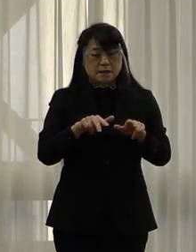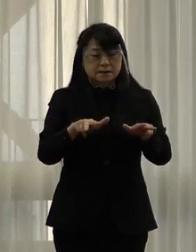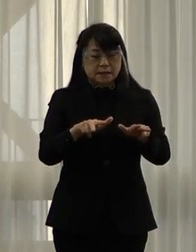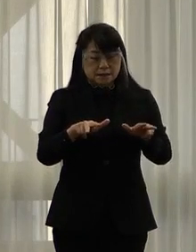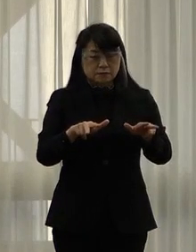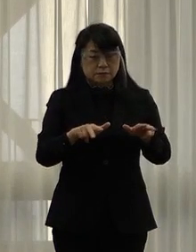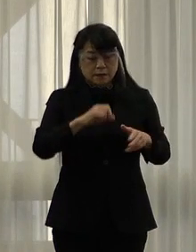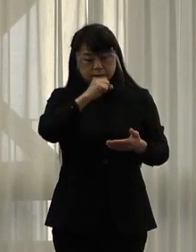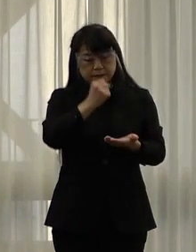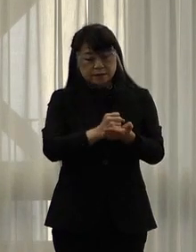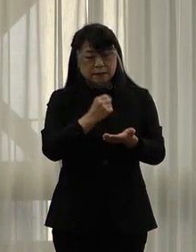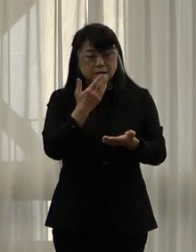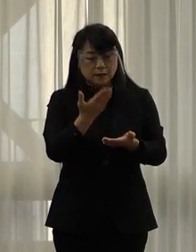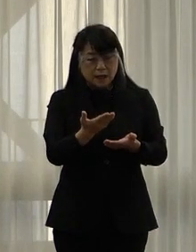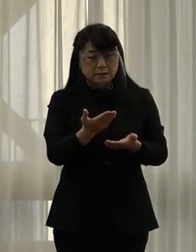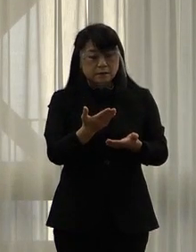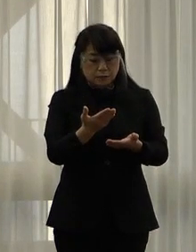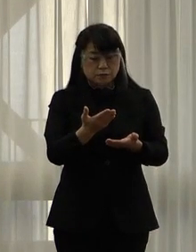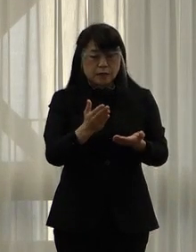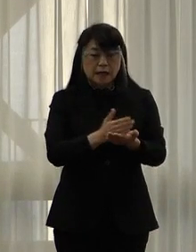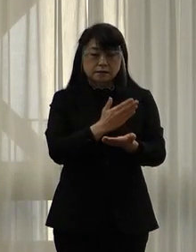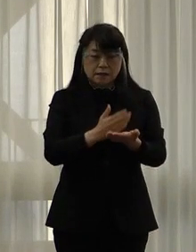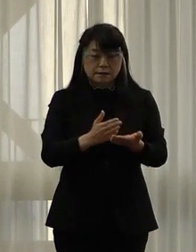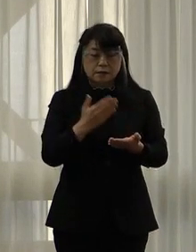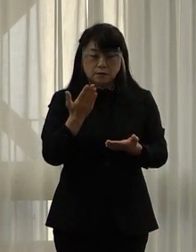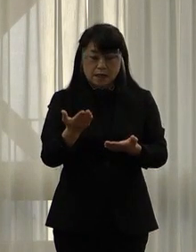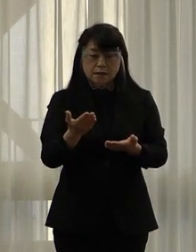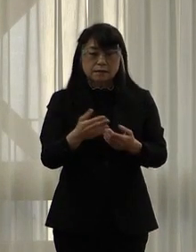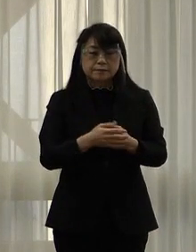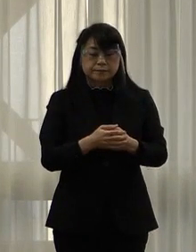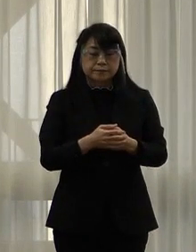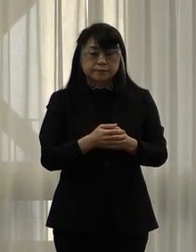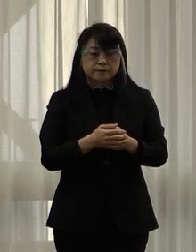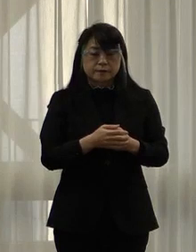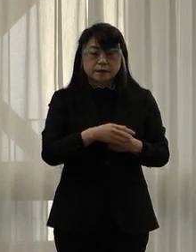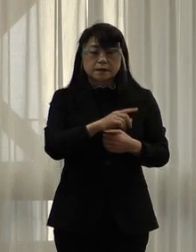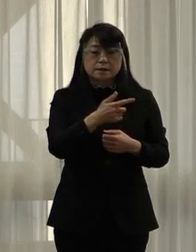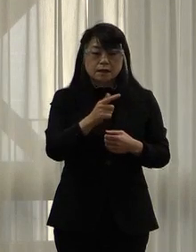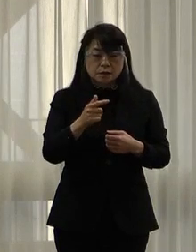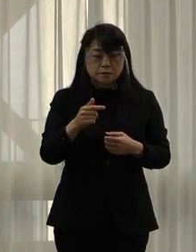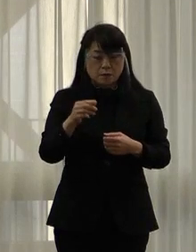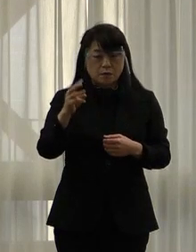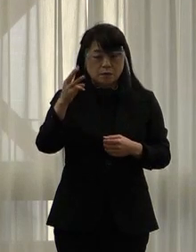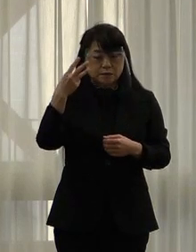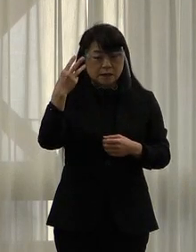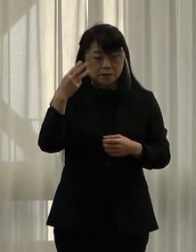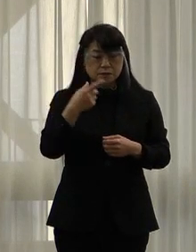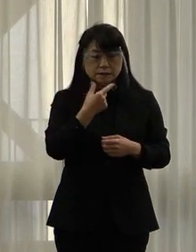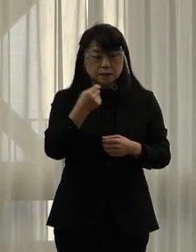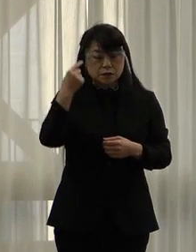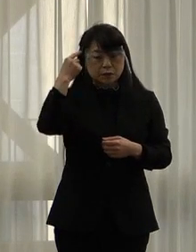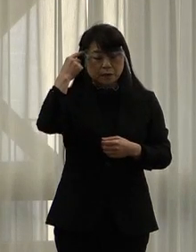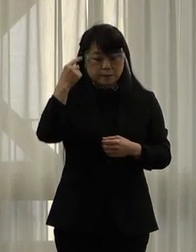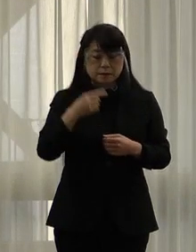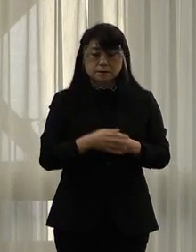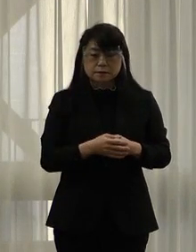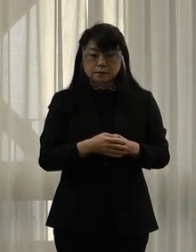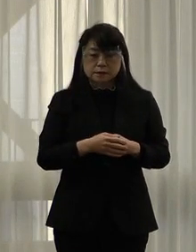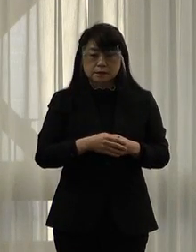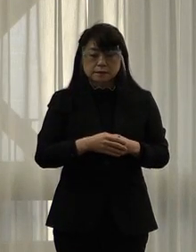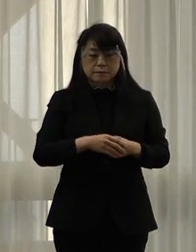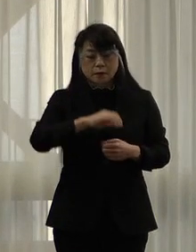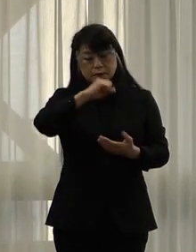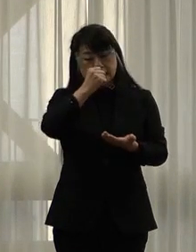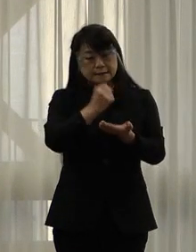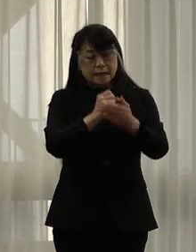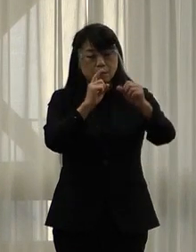化できたのかと、いわゆる、どこかもしできなかったらそこに手こ入れできるかということも一つ参考になるものだと思っております。その達成目標